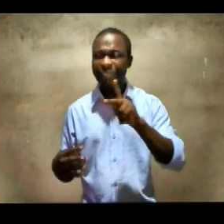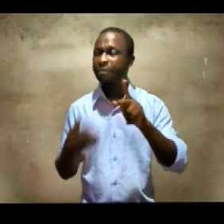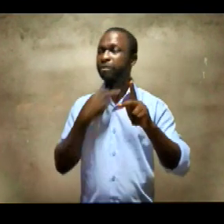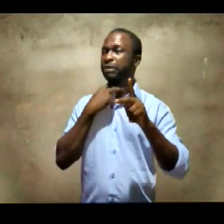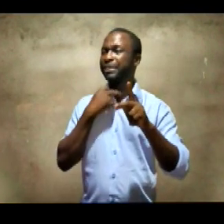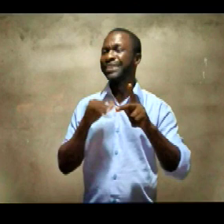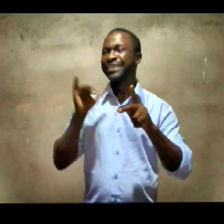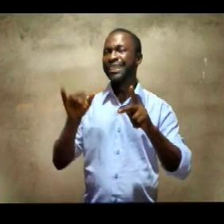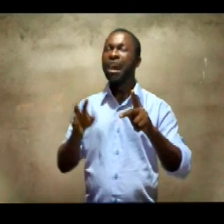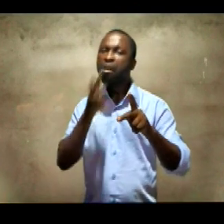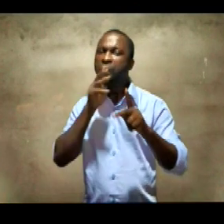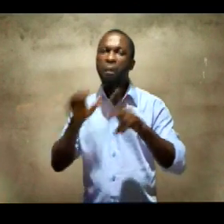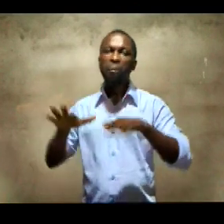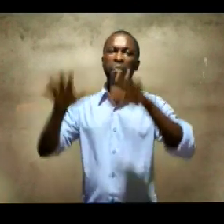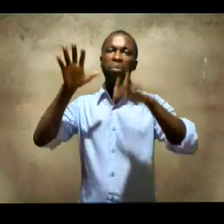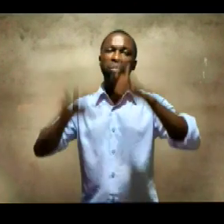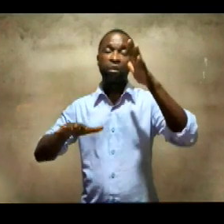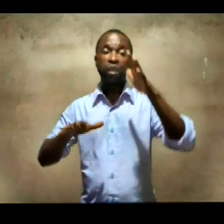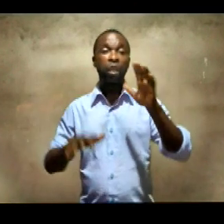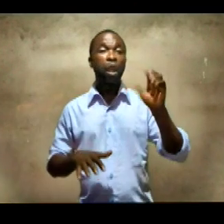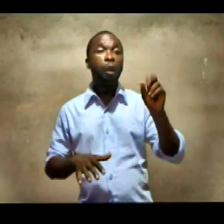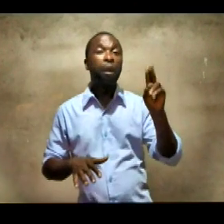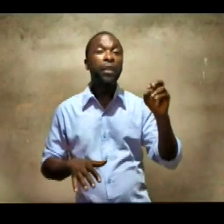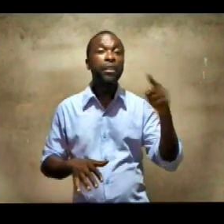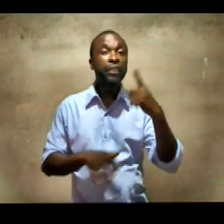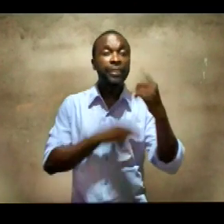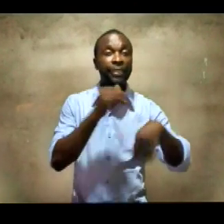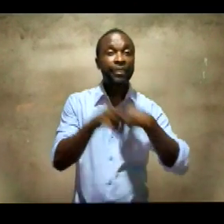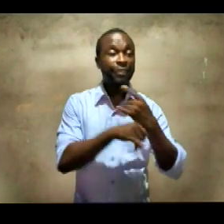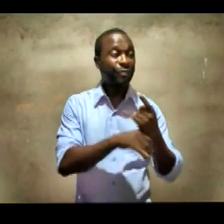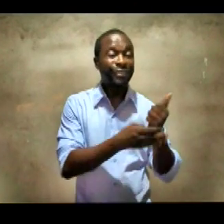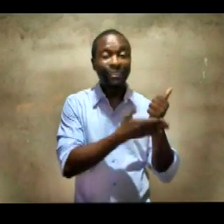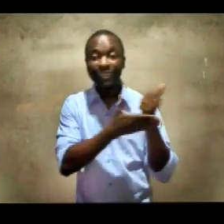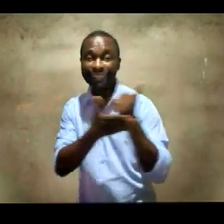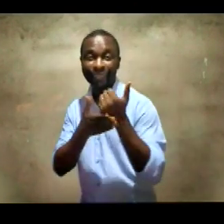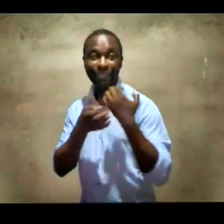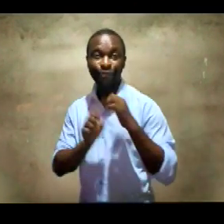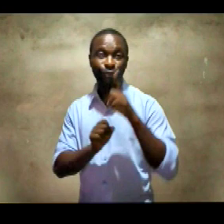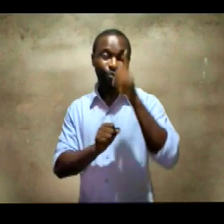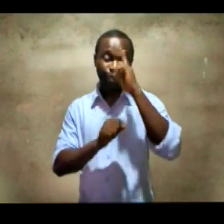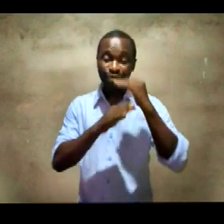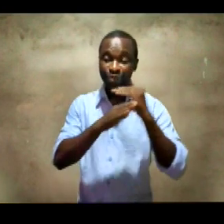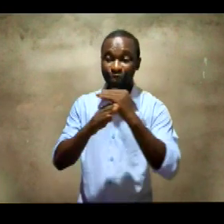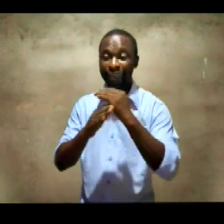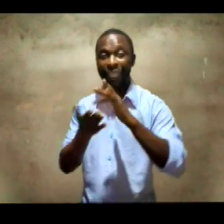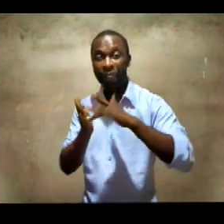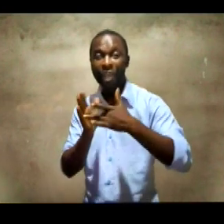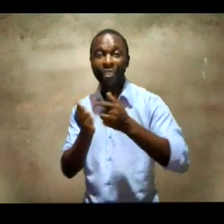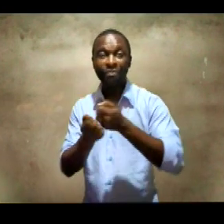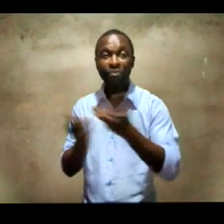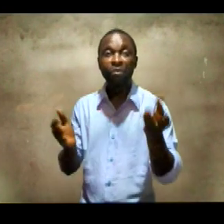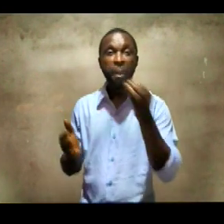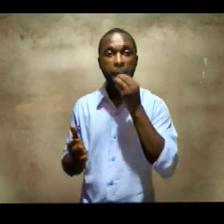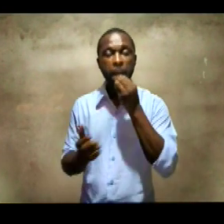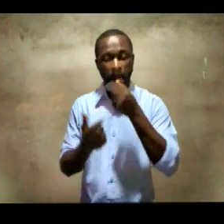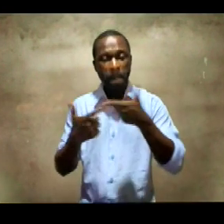fournissent des secours d'urgence, notamment de la nourriture et des médicaments pour prévenir la propagation des maladies d'origine hydrique. Le Soudan du